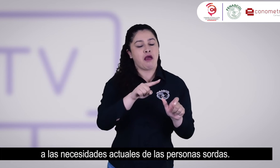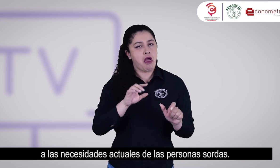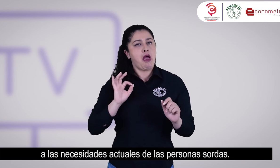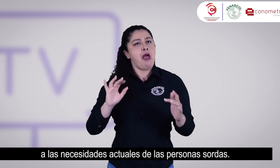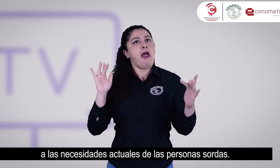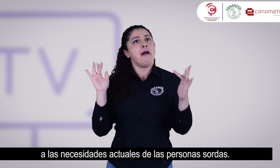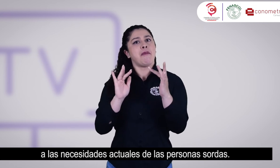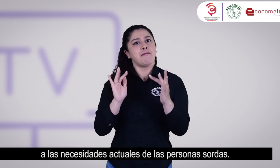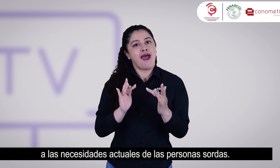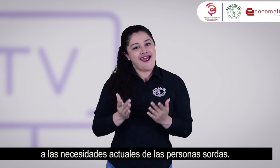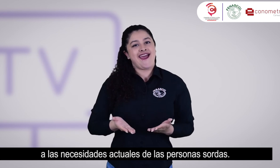personas sordas.